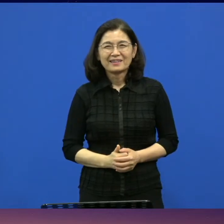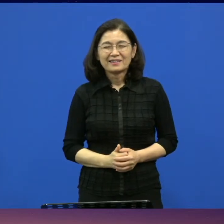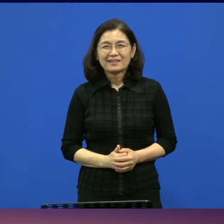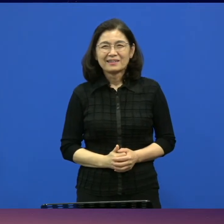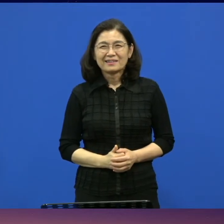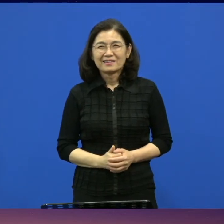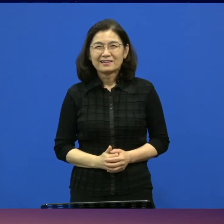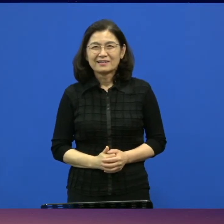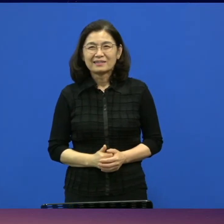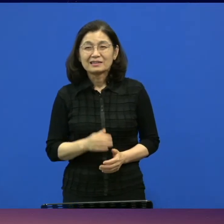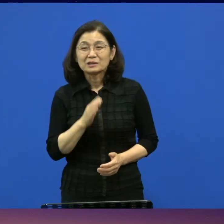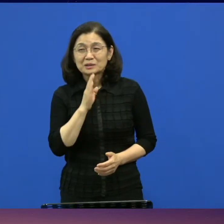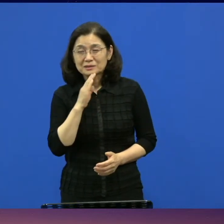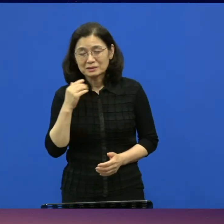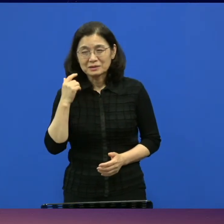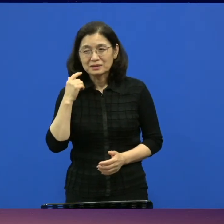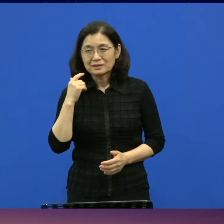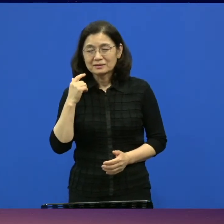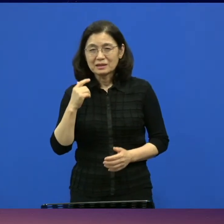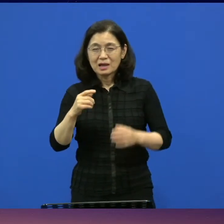숫자도 모르나? 나 모른다.